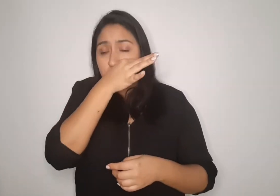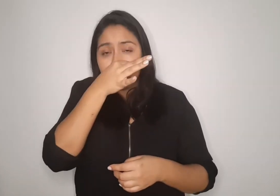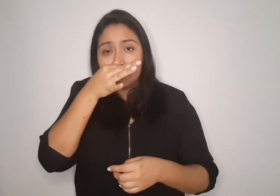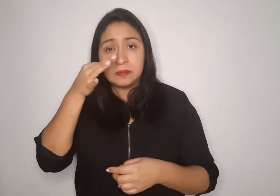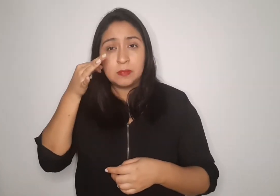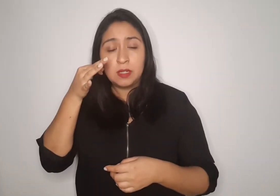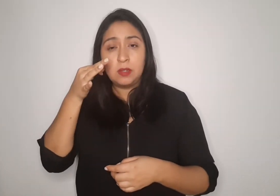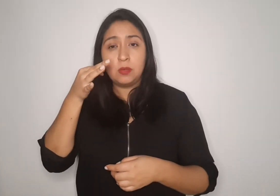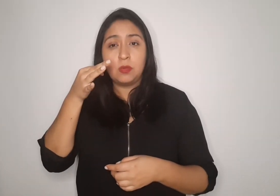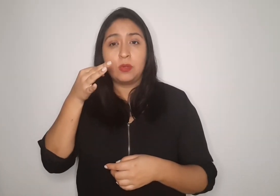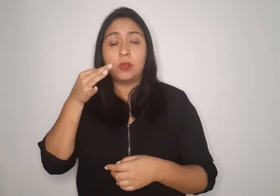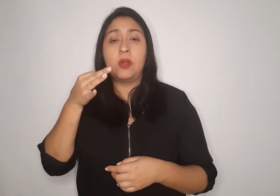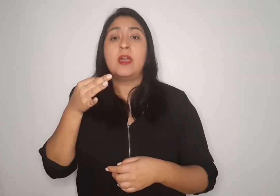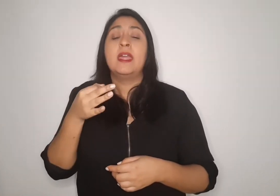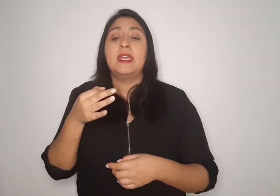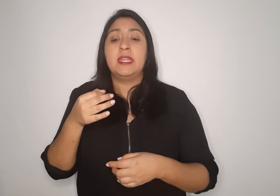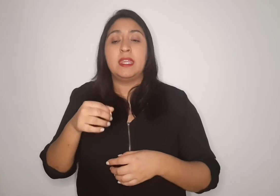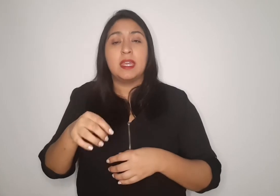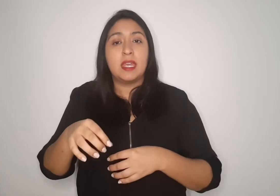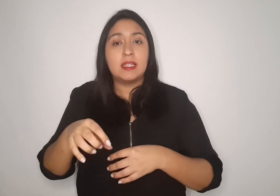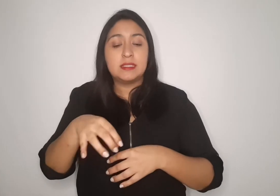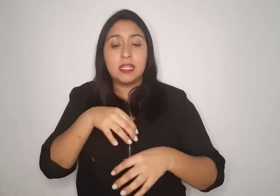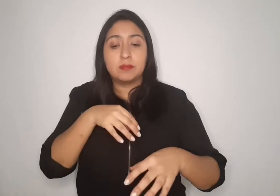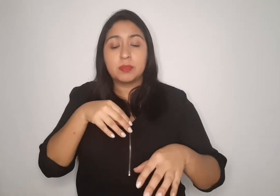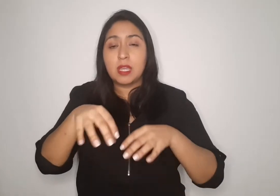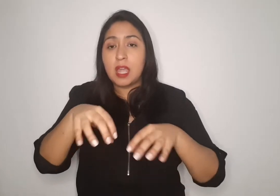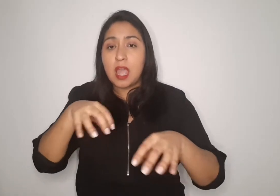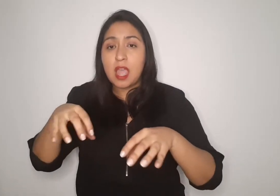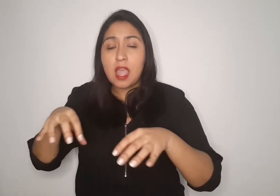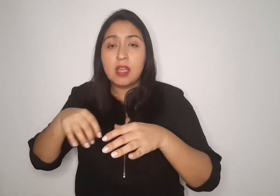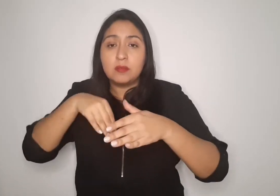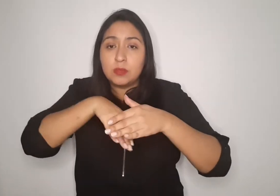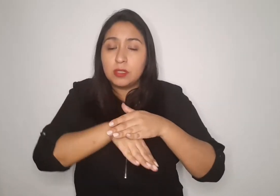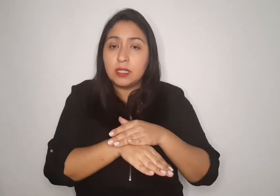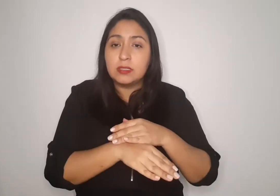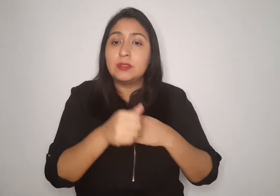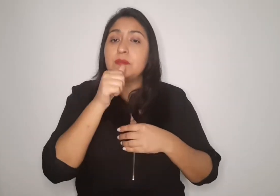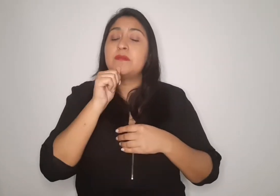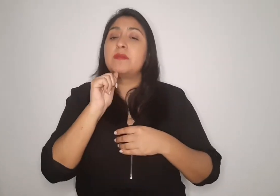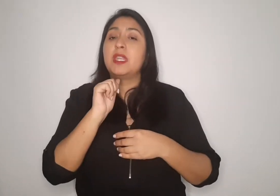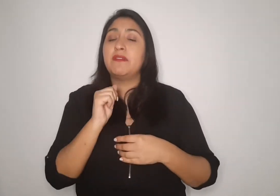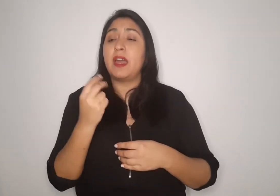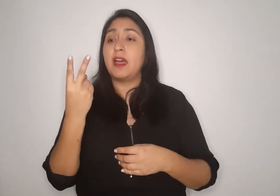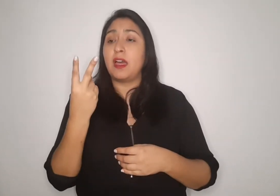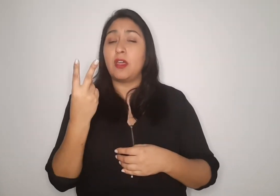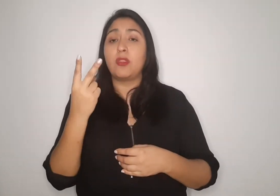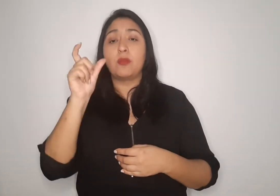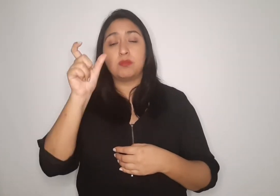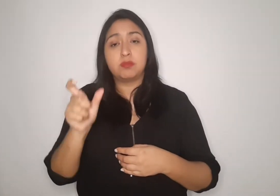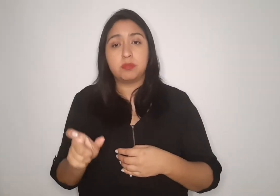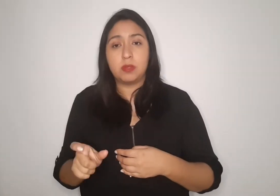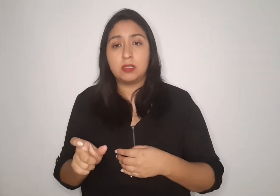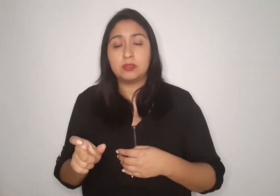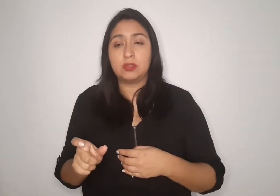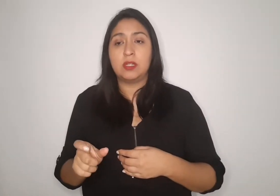colección privada que Manuel Santa Cruz y Hugo Giaconi, ambos coleccionistas, buscaron el modo de poner estos